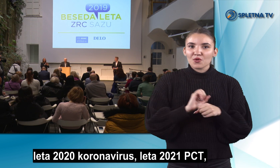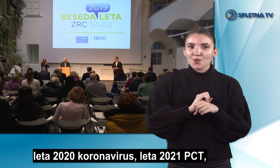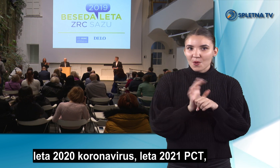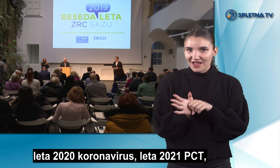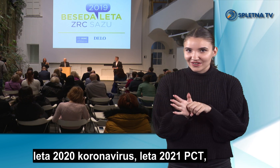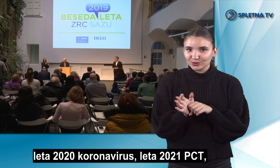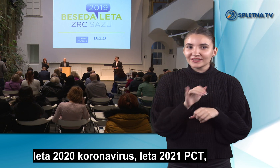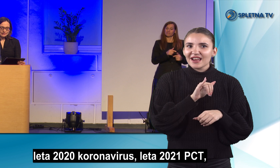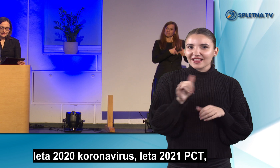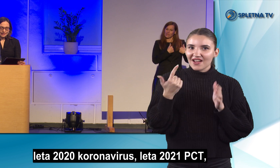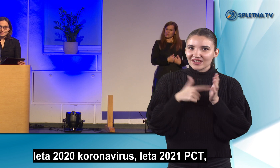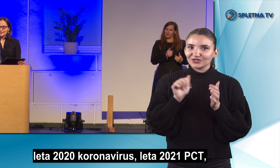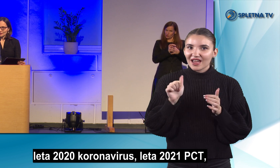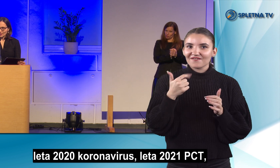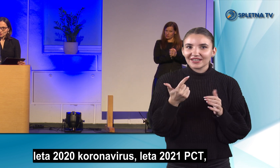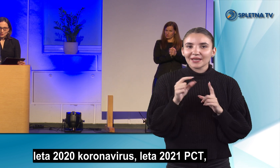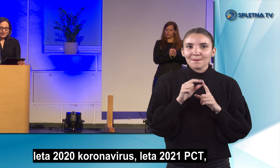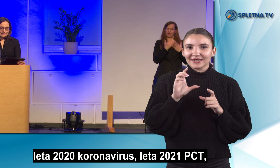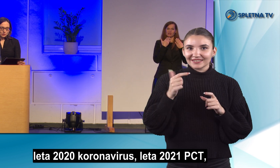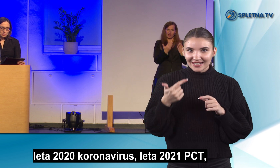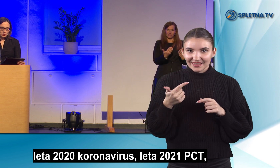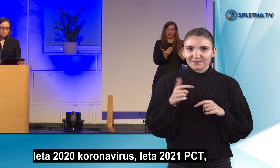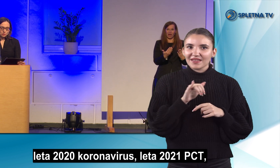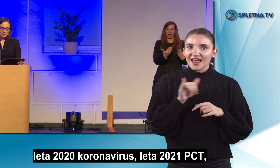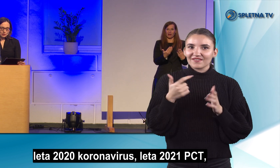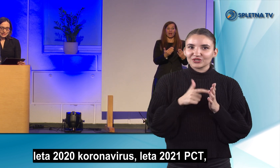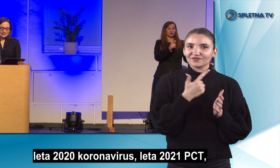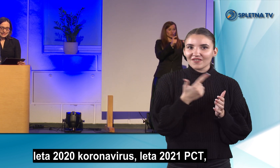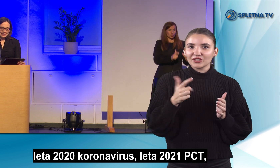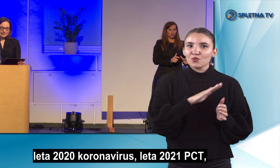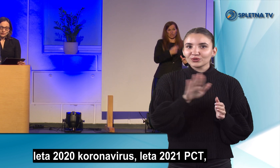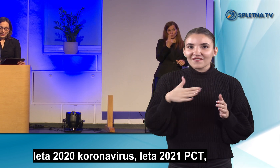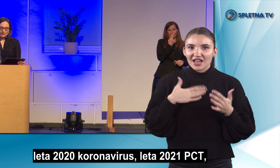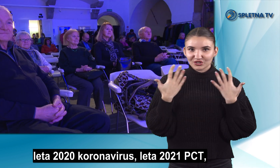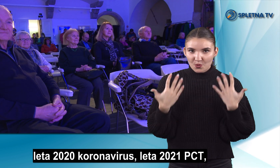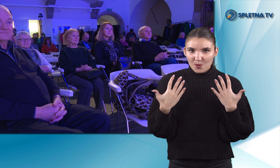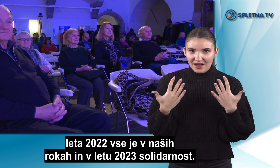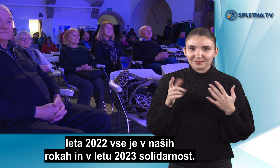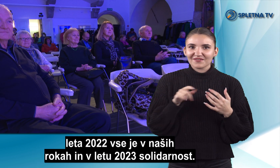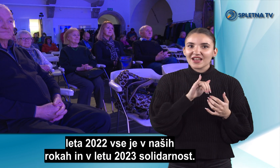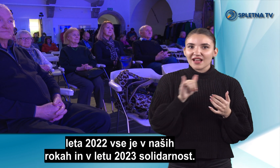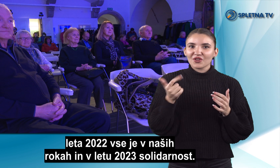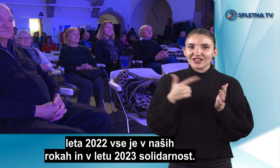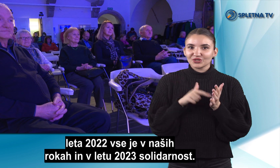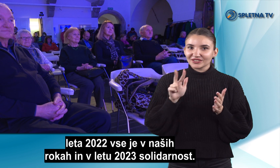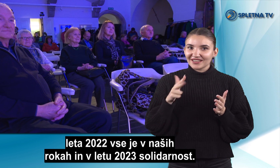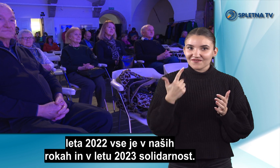leta 2020 koronavirus, leta 2021 PCT,